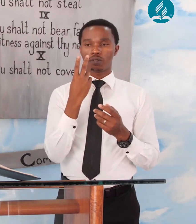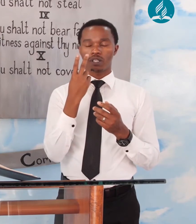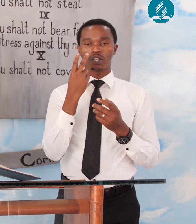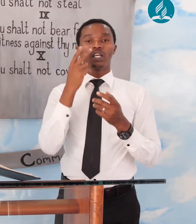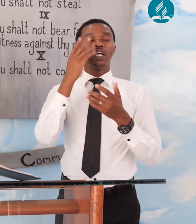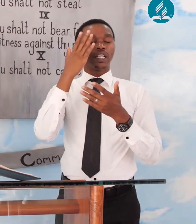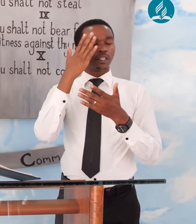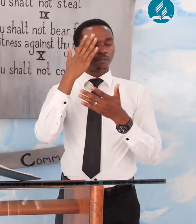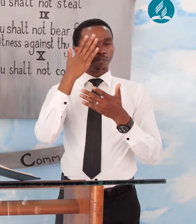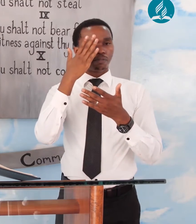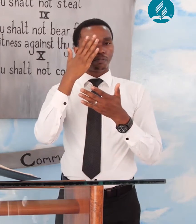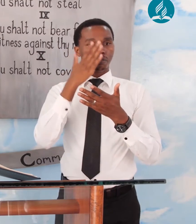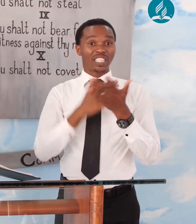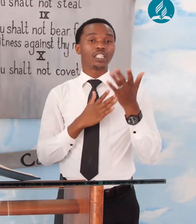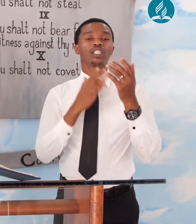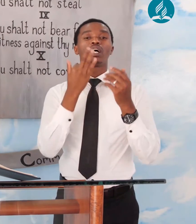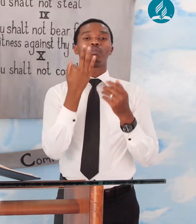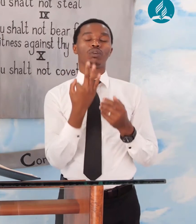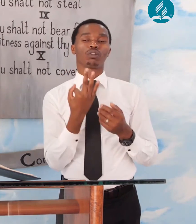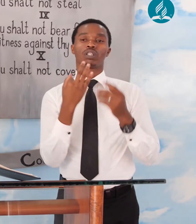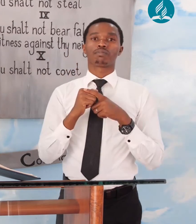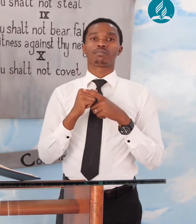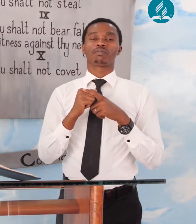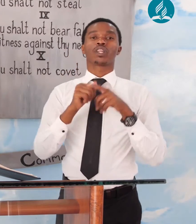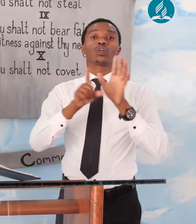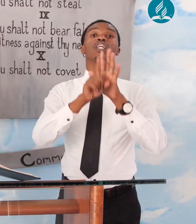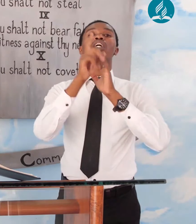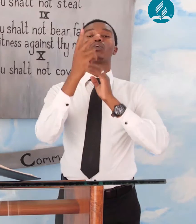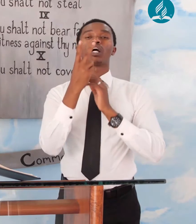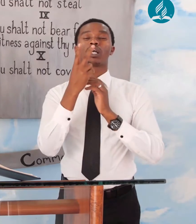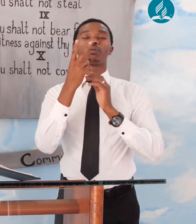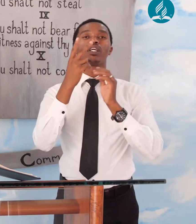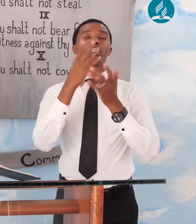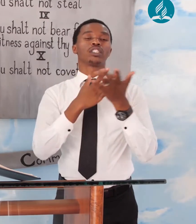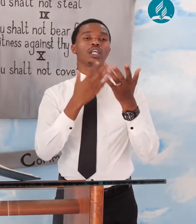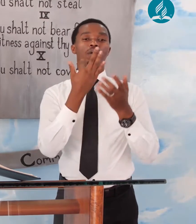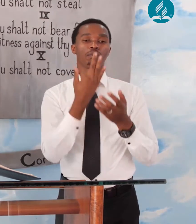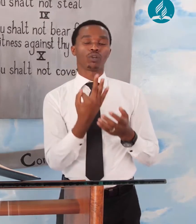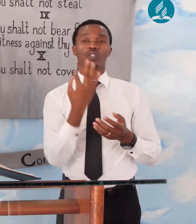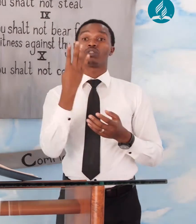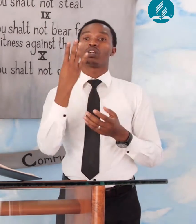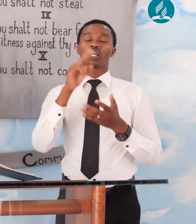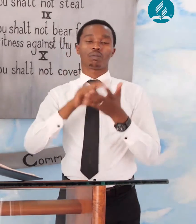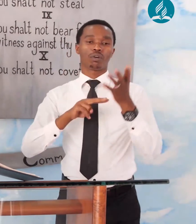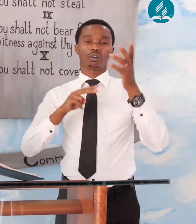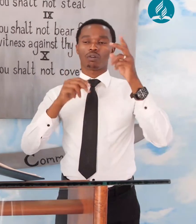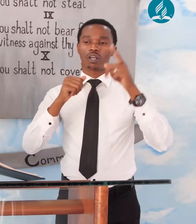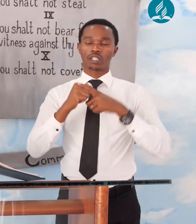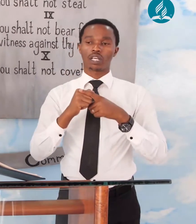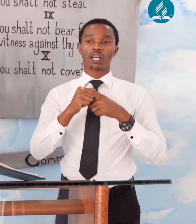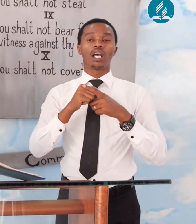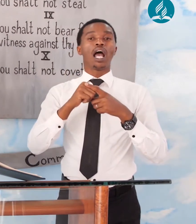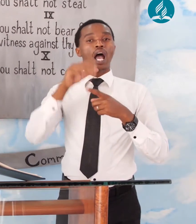umurongo wa 6 haravuga ngo duhere ku murongo wa mbere Mose ava mu kibaya cya Moabu